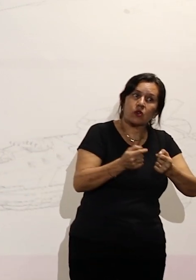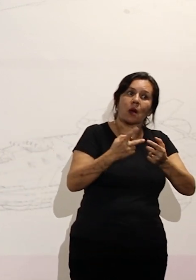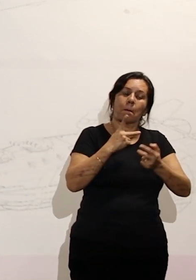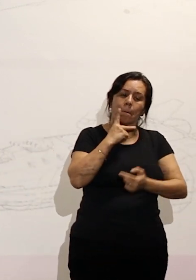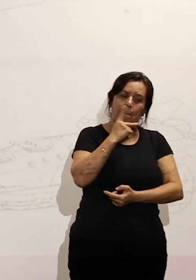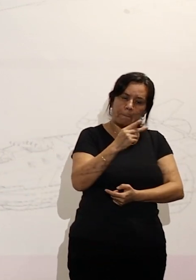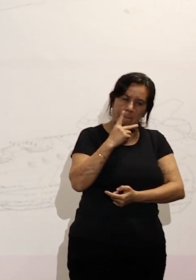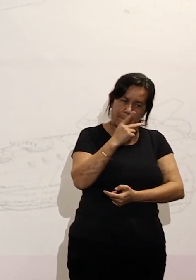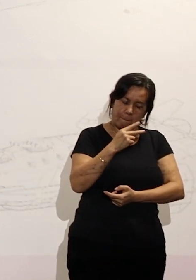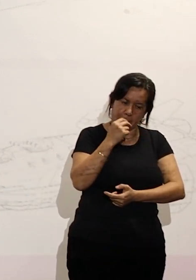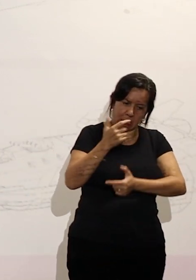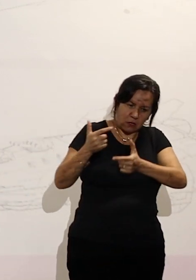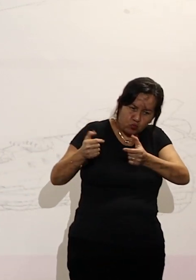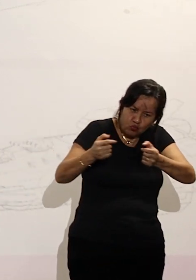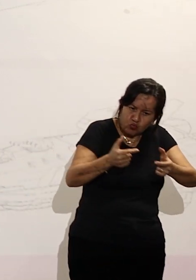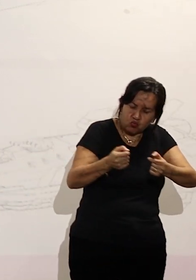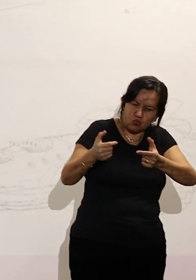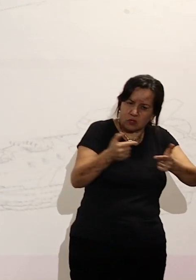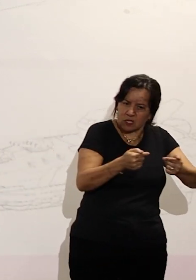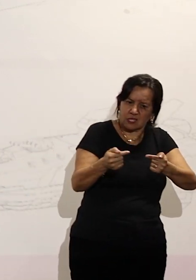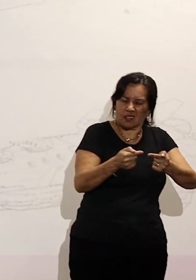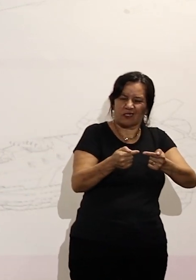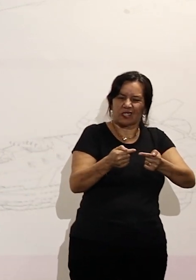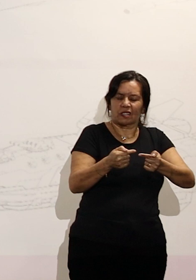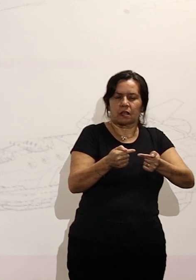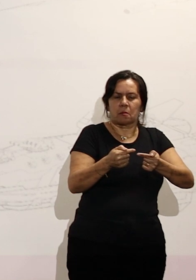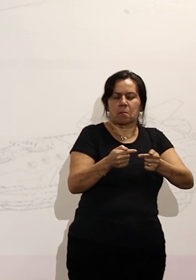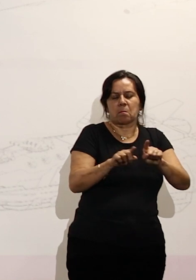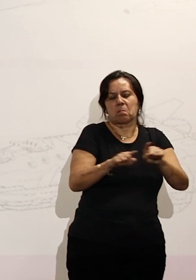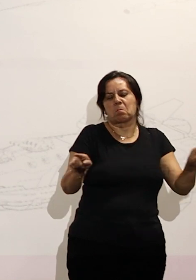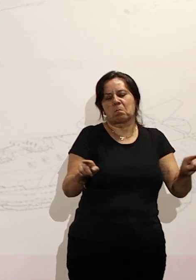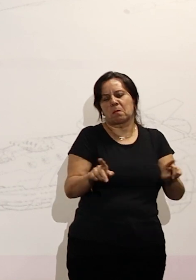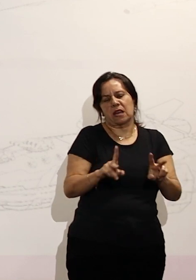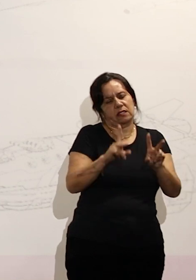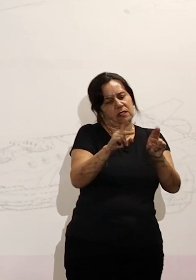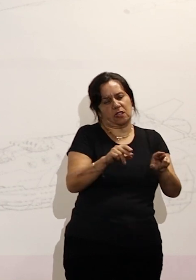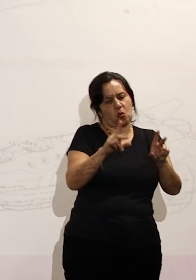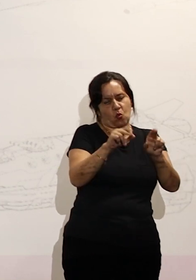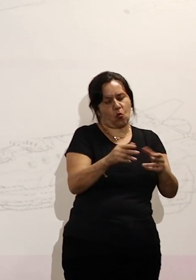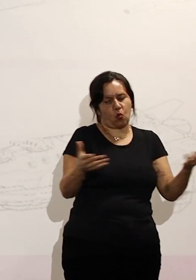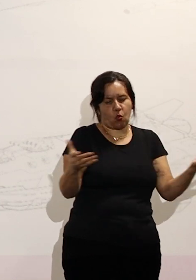com a das naves espaciais, mas tivesse meio que a mesma